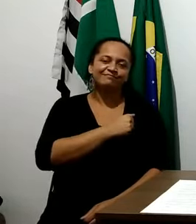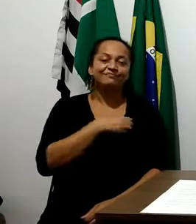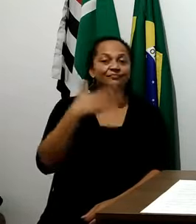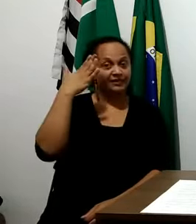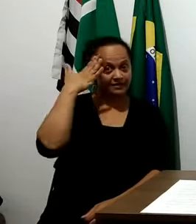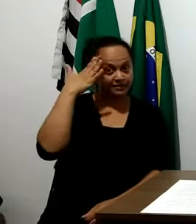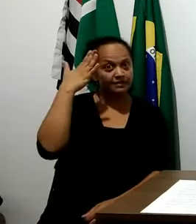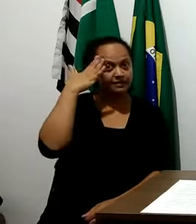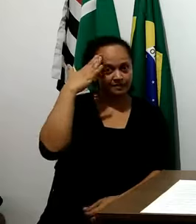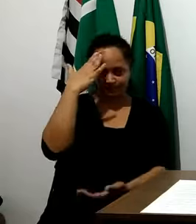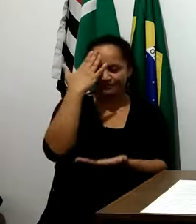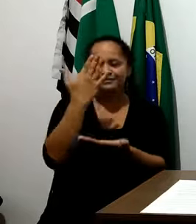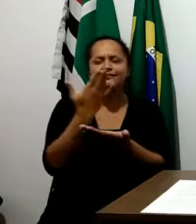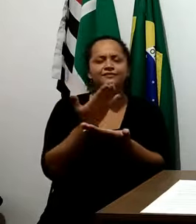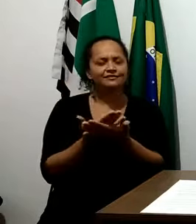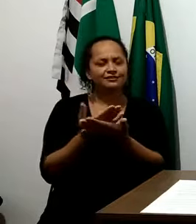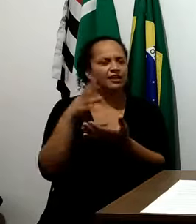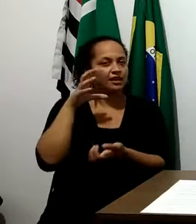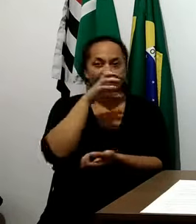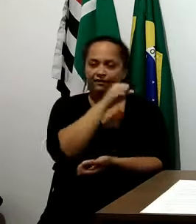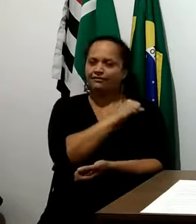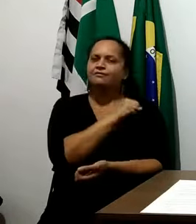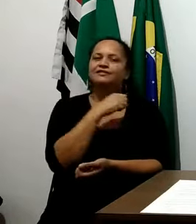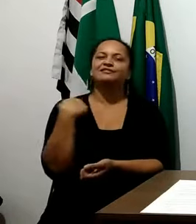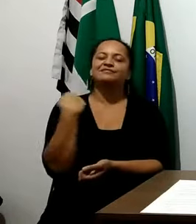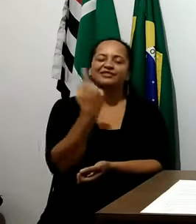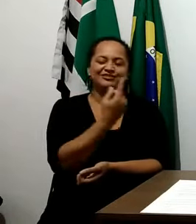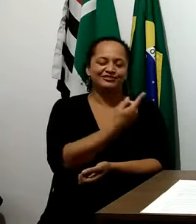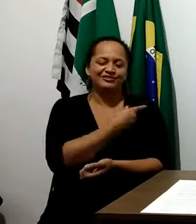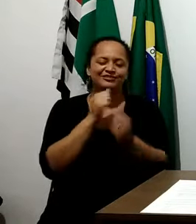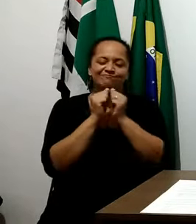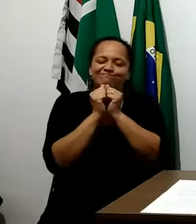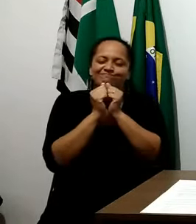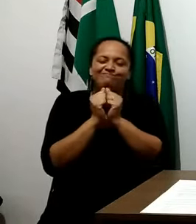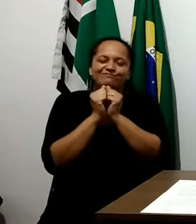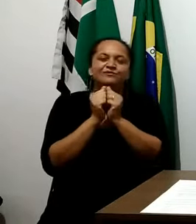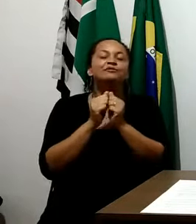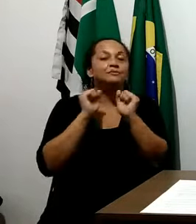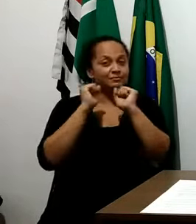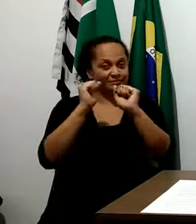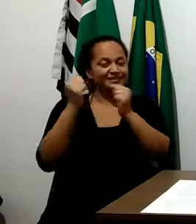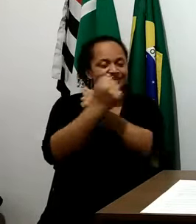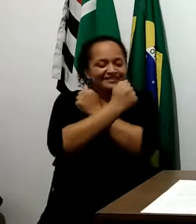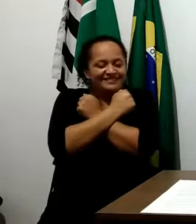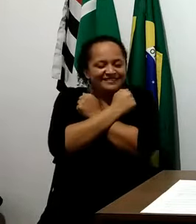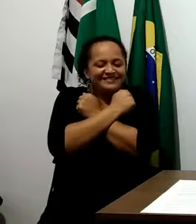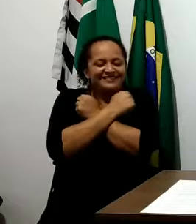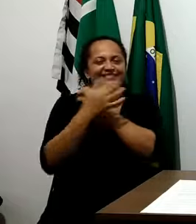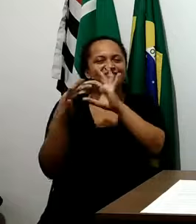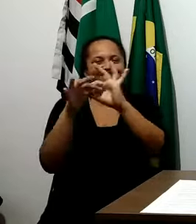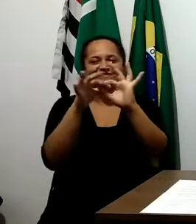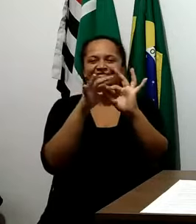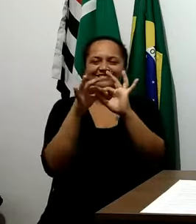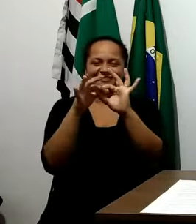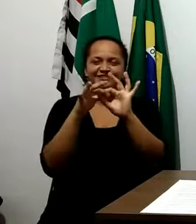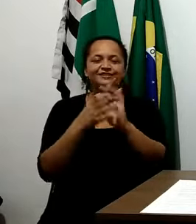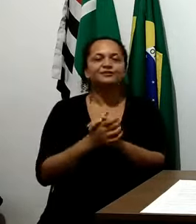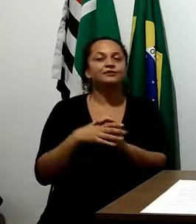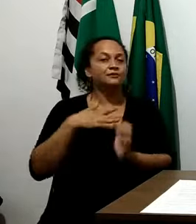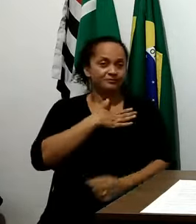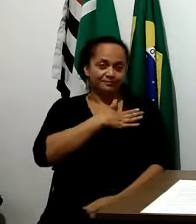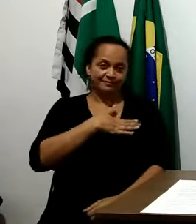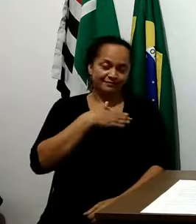sabendo, confiantes de que logo, logo nós estaremos juntos novamente para dar aquele abraço, para ter aquela comunhão, tá bom? Então é um prazer estar aqui